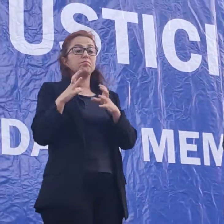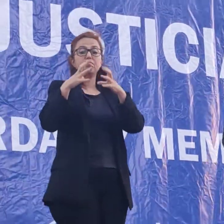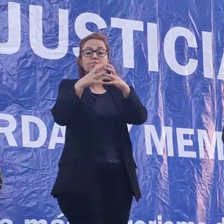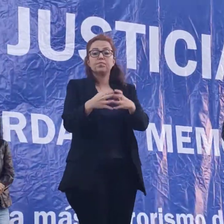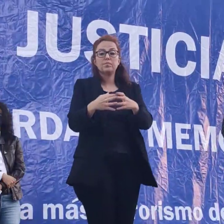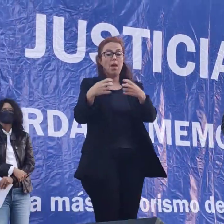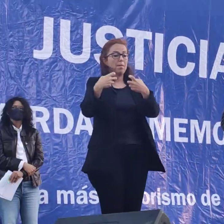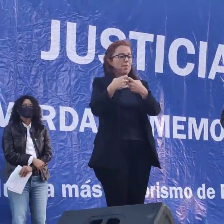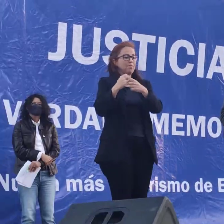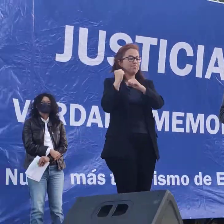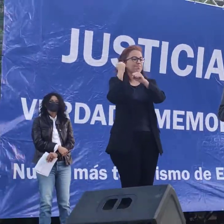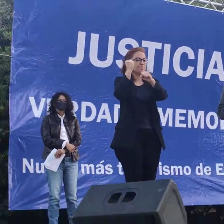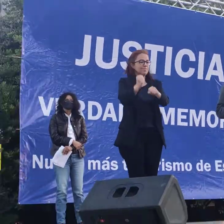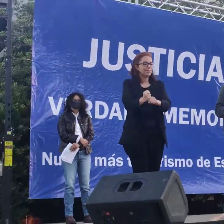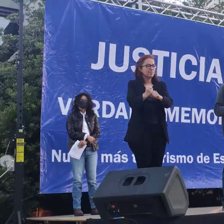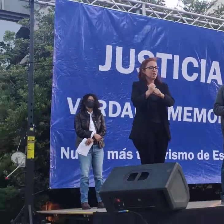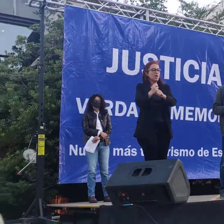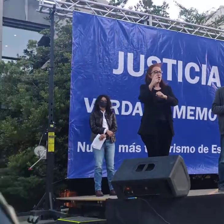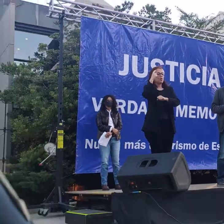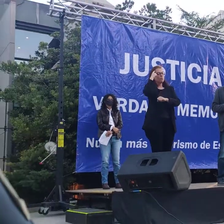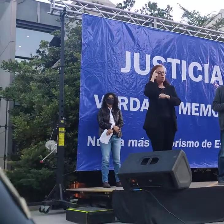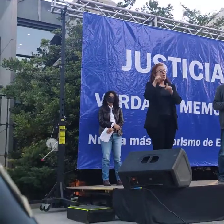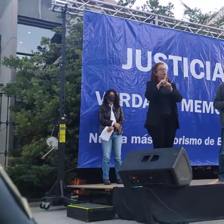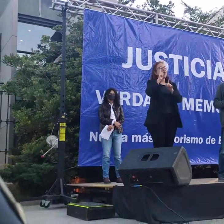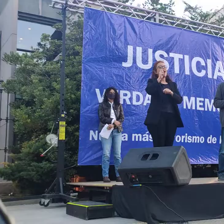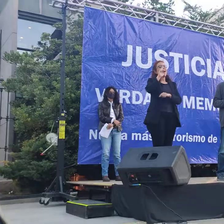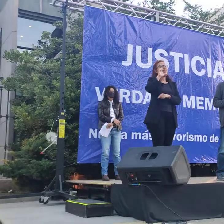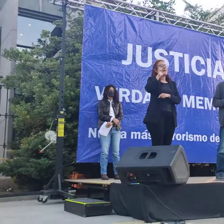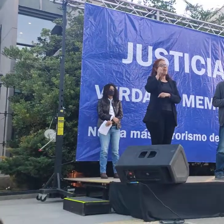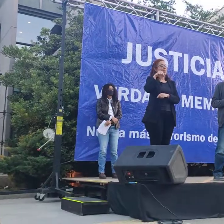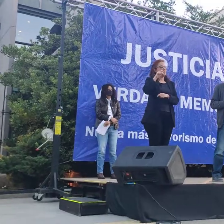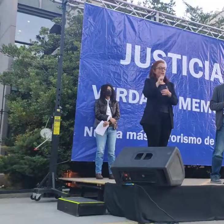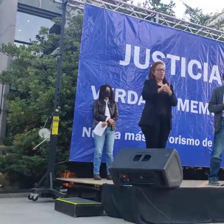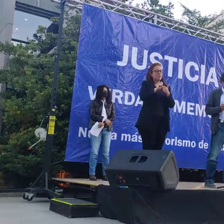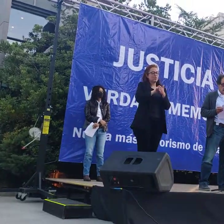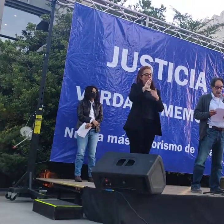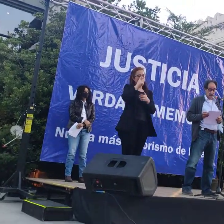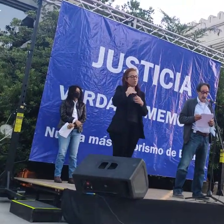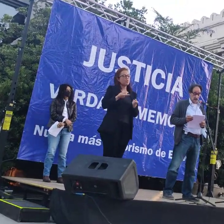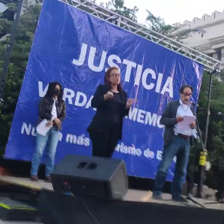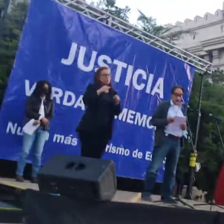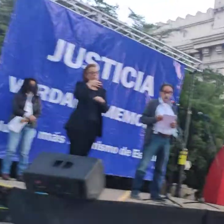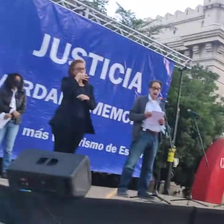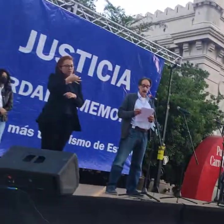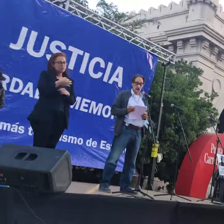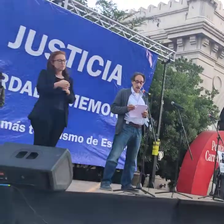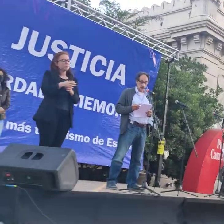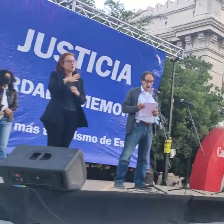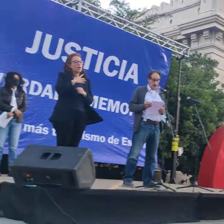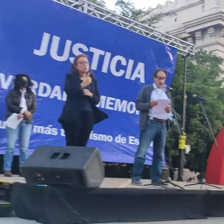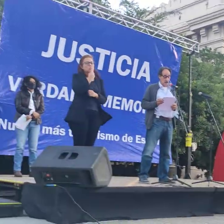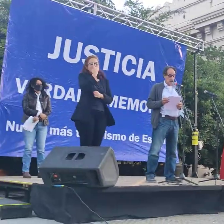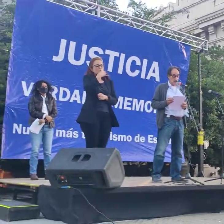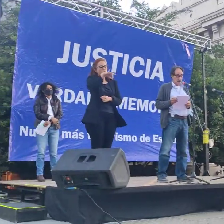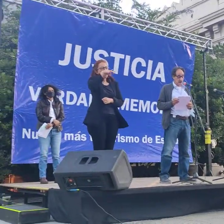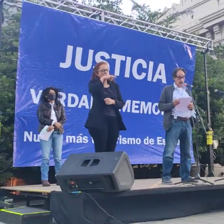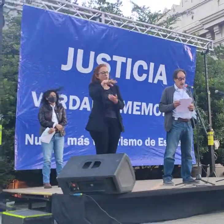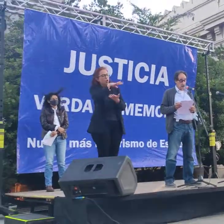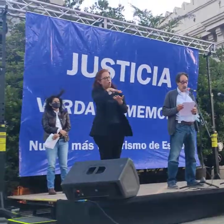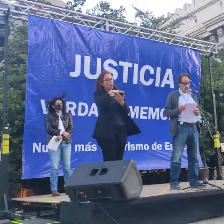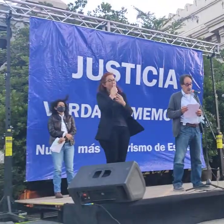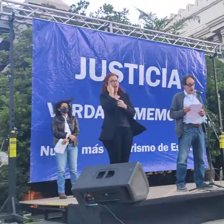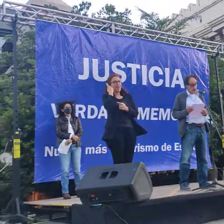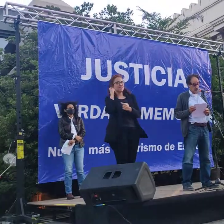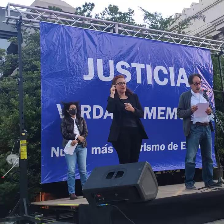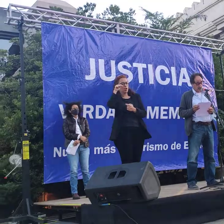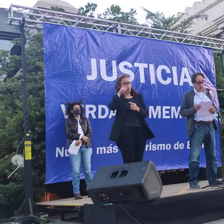fundamental, afirmamos con Eduardo Galeano y lo reiteramos hoy al inaugurarlo. Hay un único lugar donde ayer y